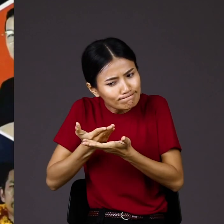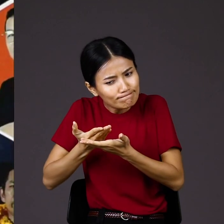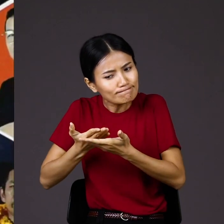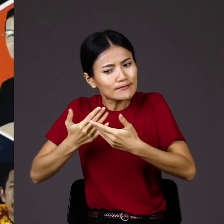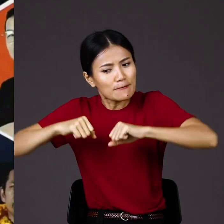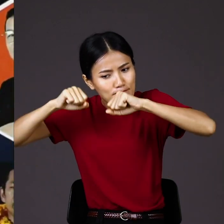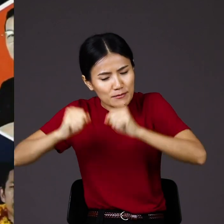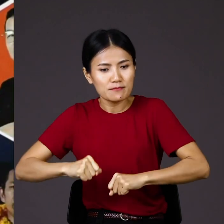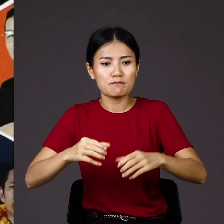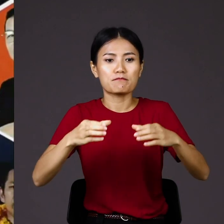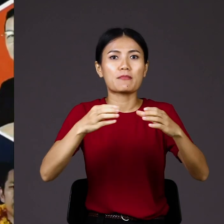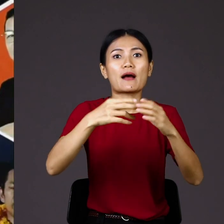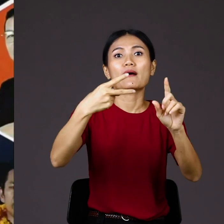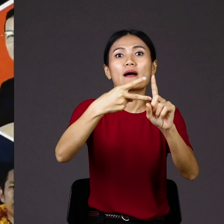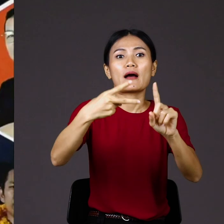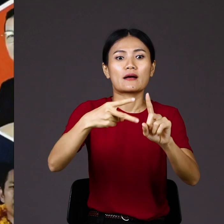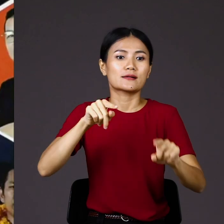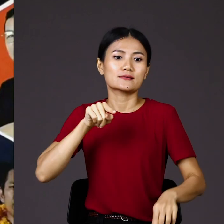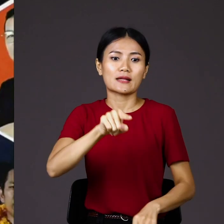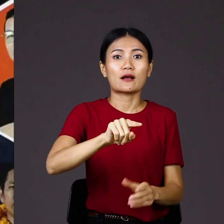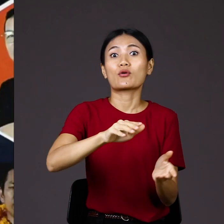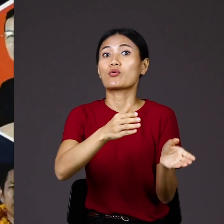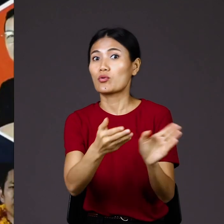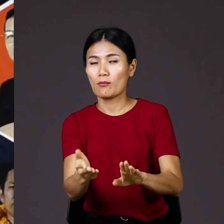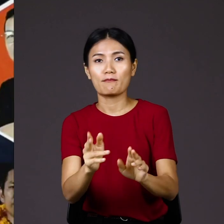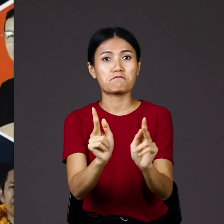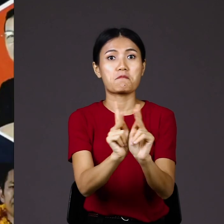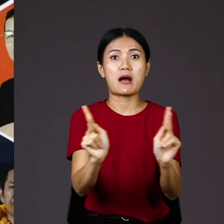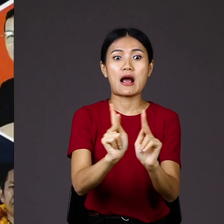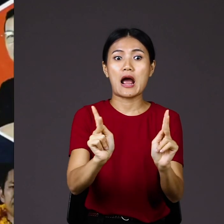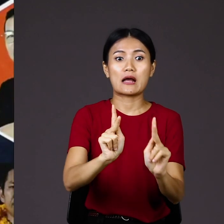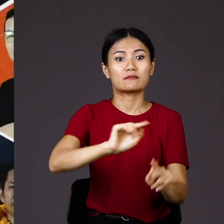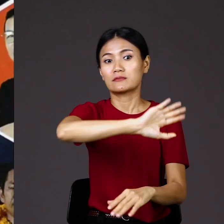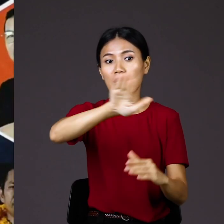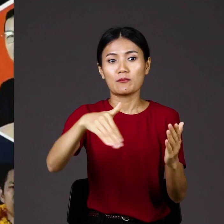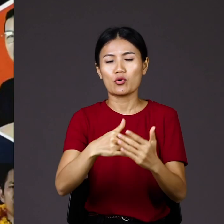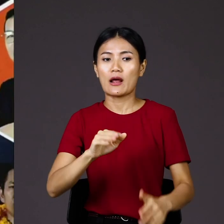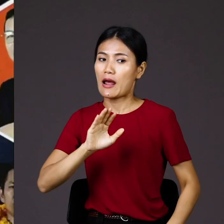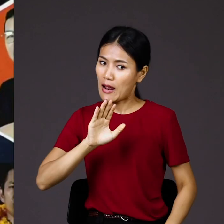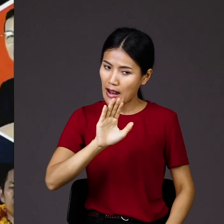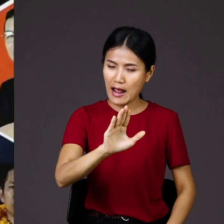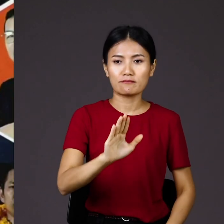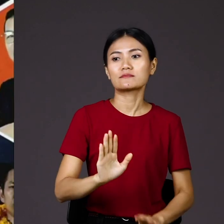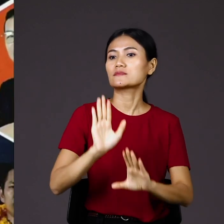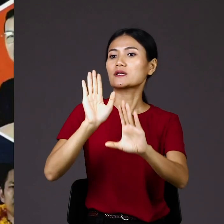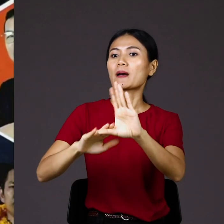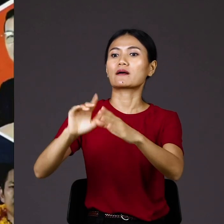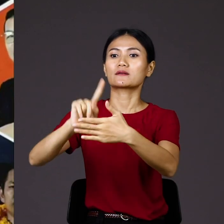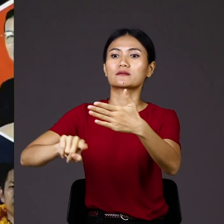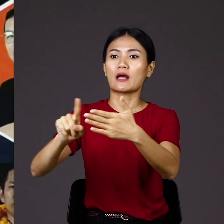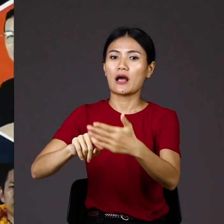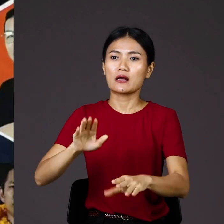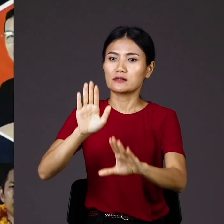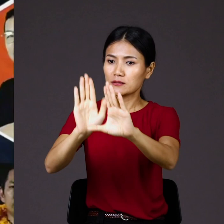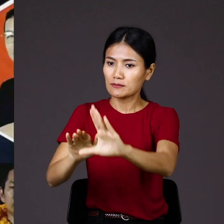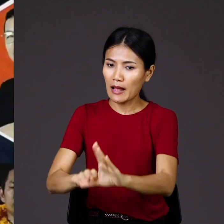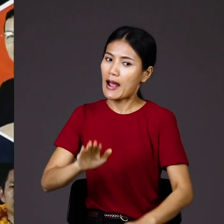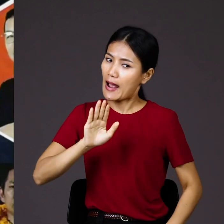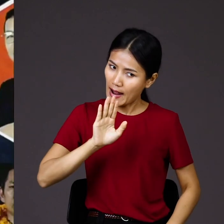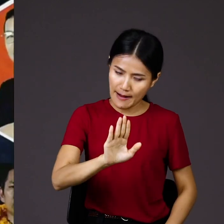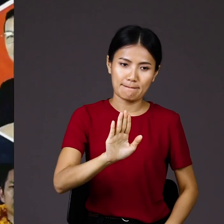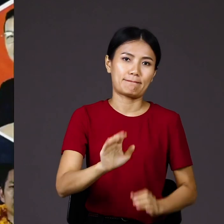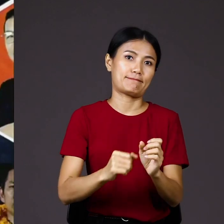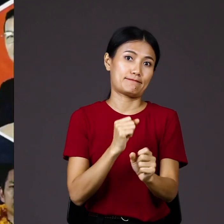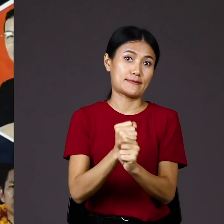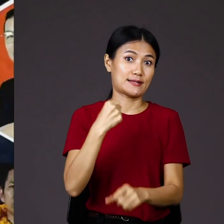าคตใหม่และตัดสิทธิ์กรรมการบริหารพรรคไม่ให้ลงสมัครรับเลือกตั้งไม่ว่าในระดับใดเลยเป็น